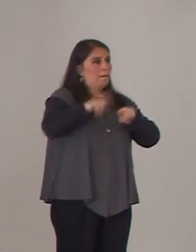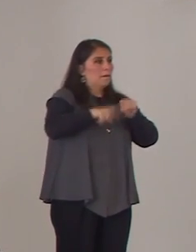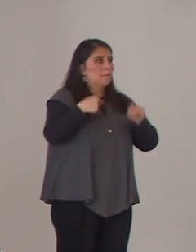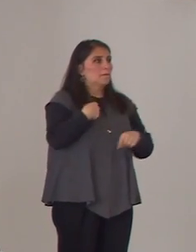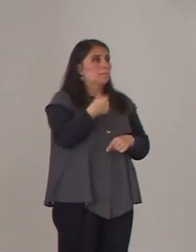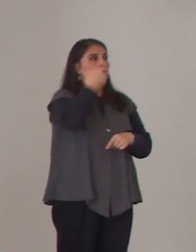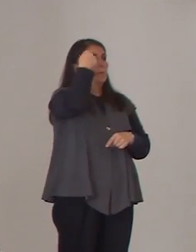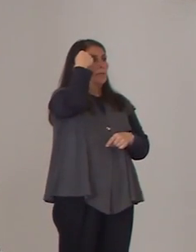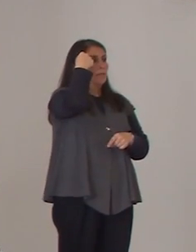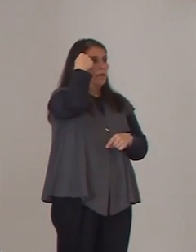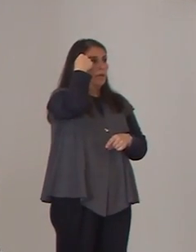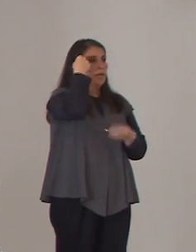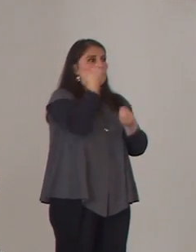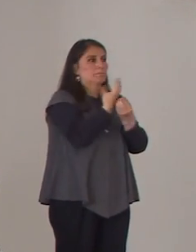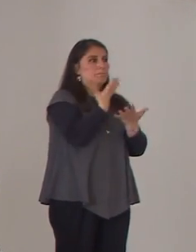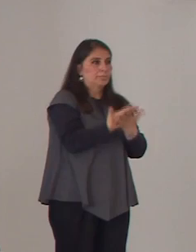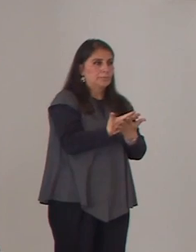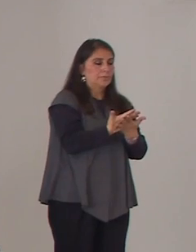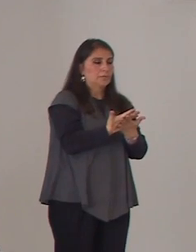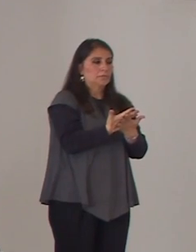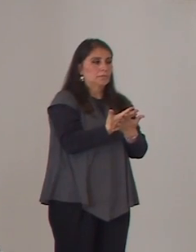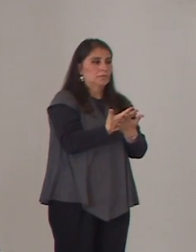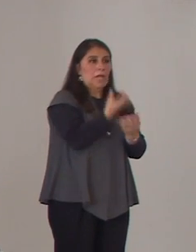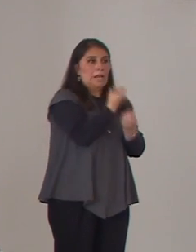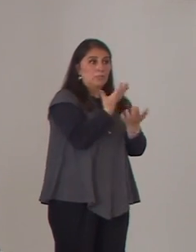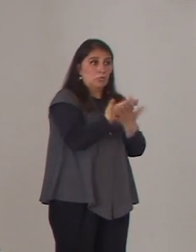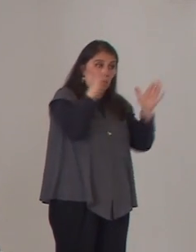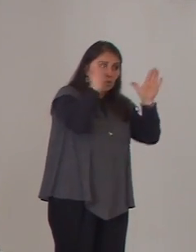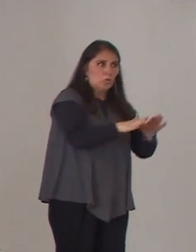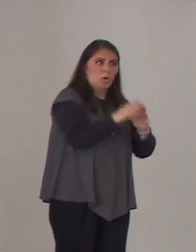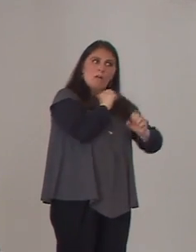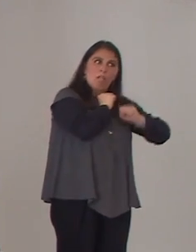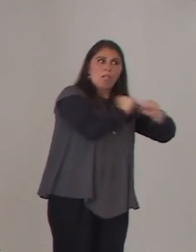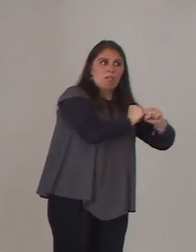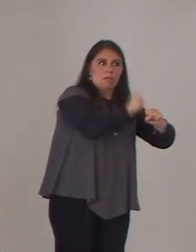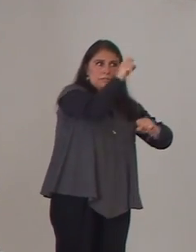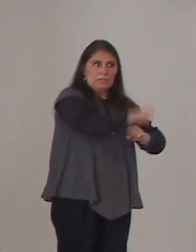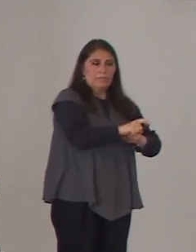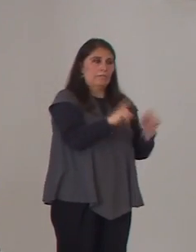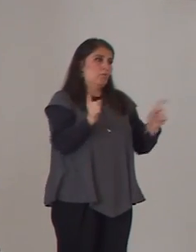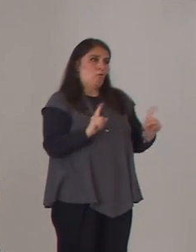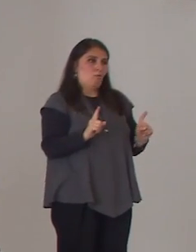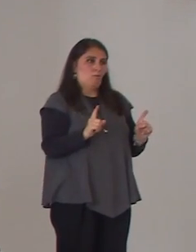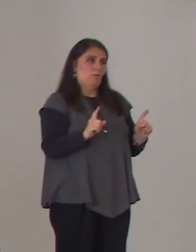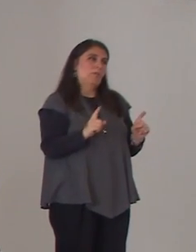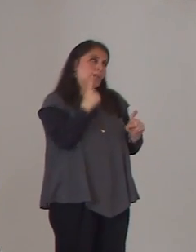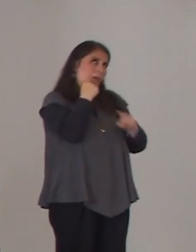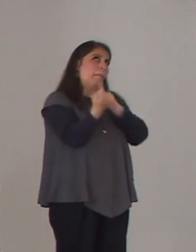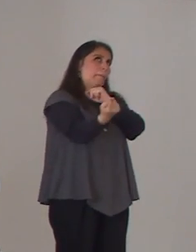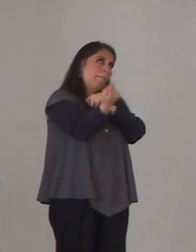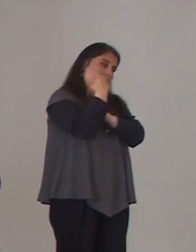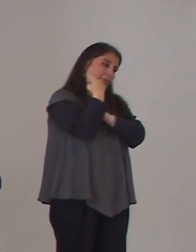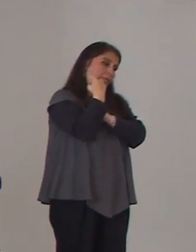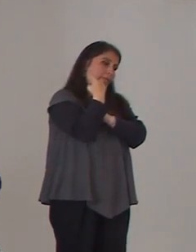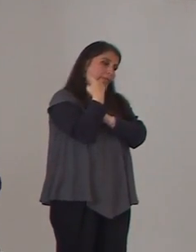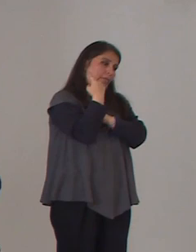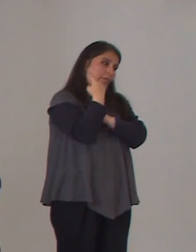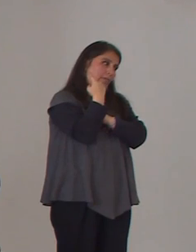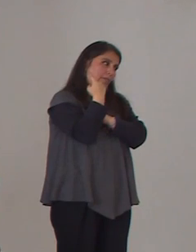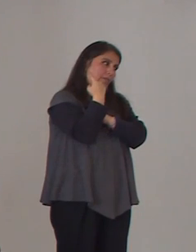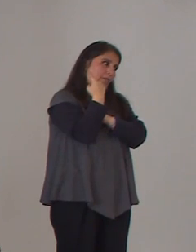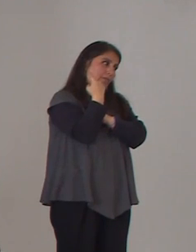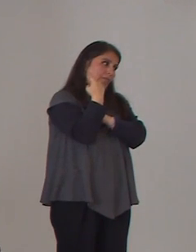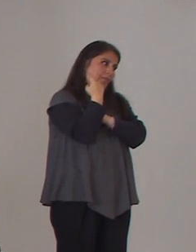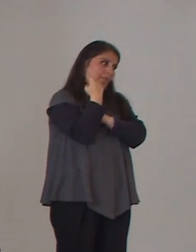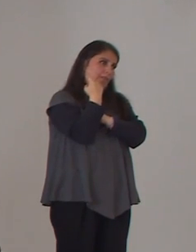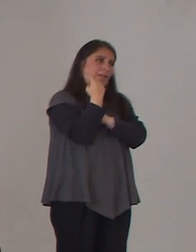o limitar, aunque estamos como dentro de esos marcos de lo